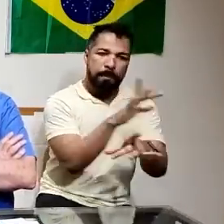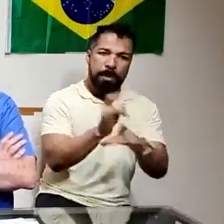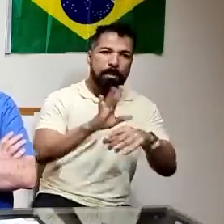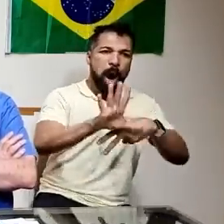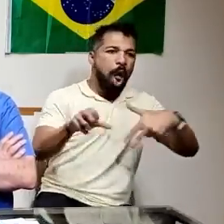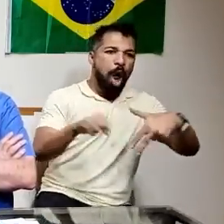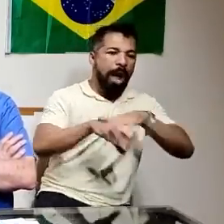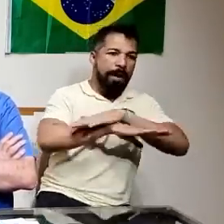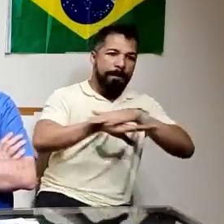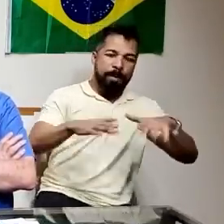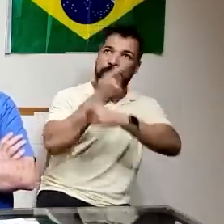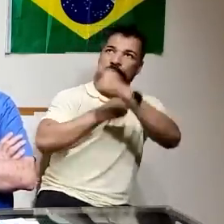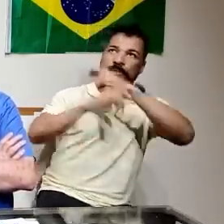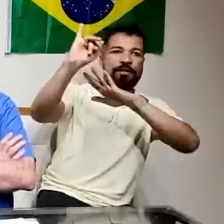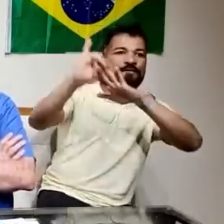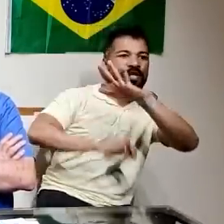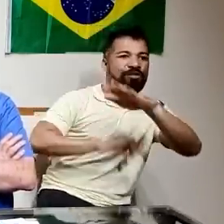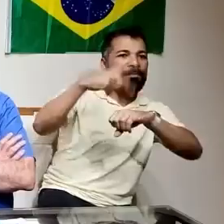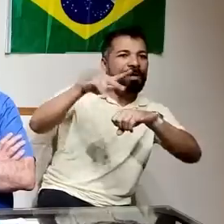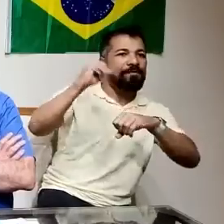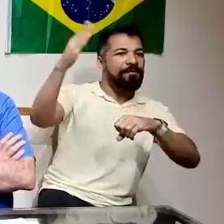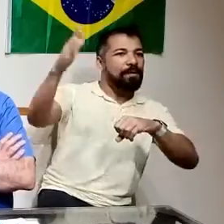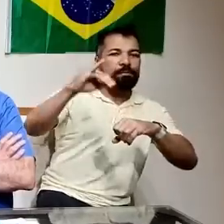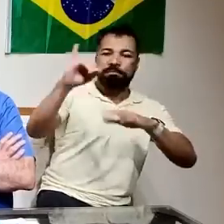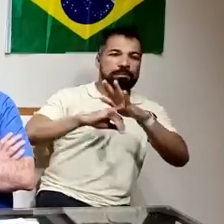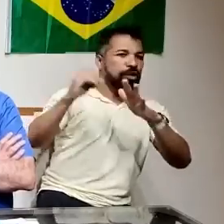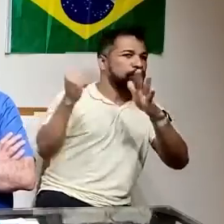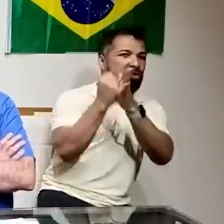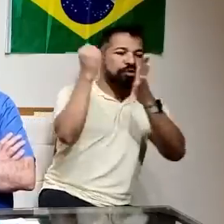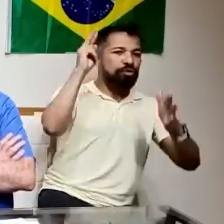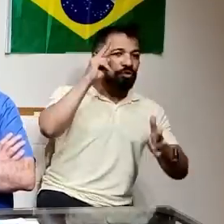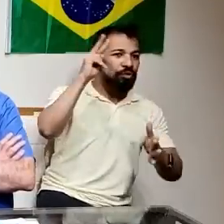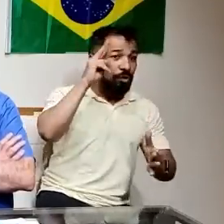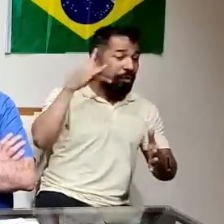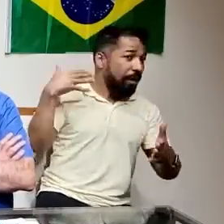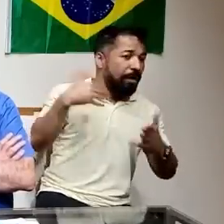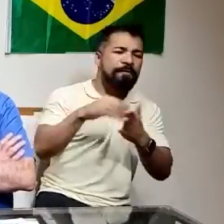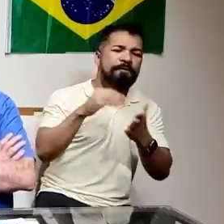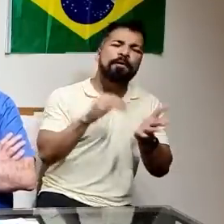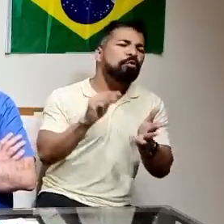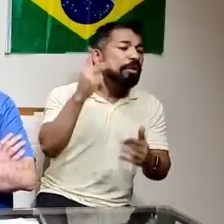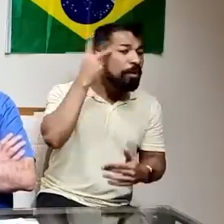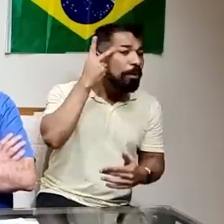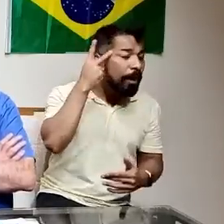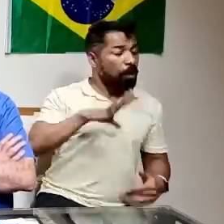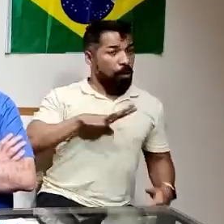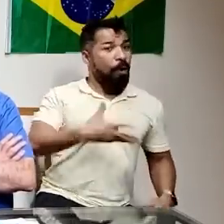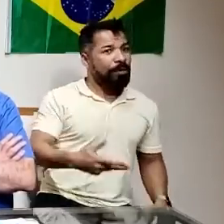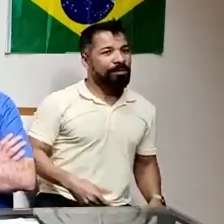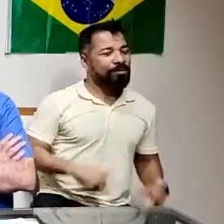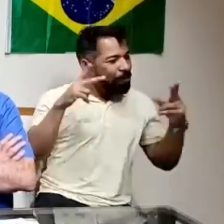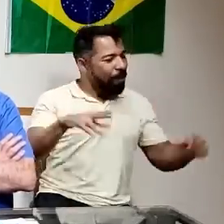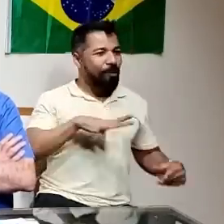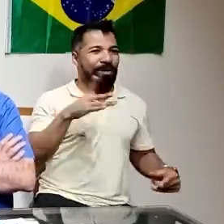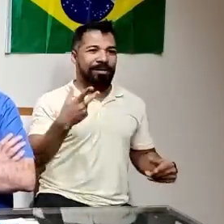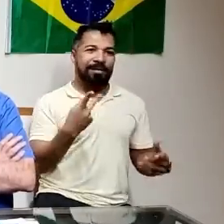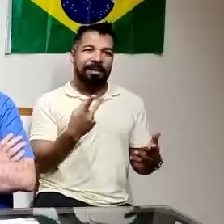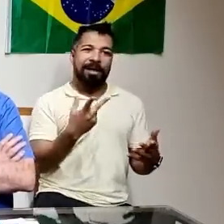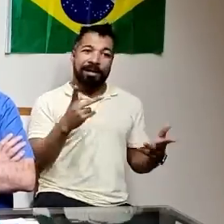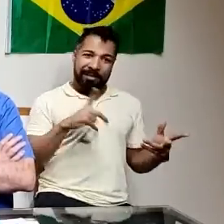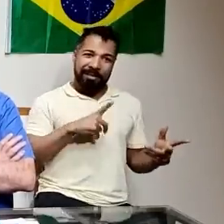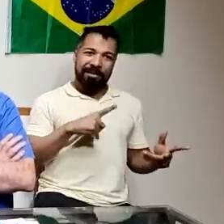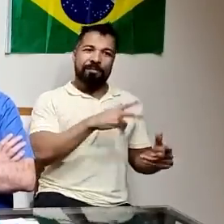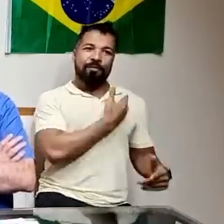contratou investimento estrangeiro, um investimento sem precedente na história. E o que está faltando em São Paulo é a ousadia, a mesma ousadia que houve no